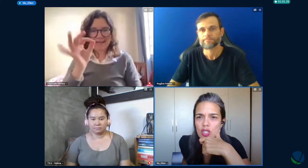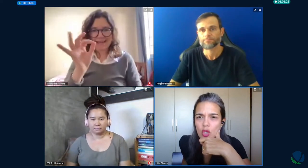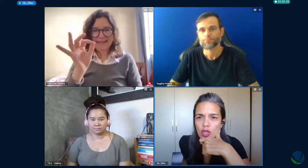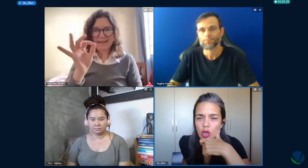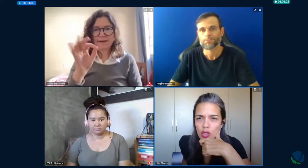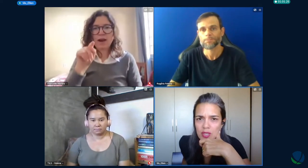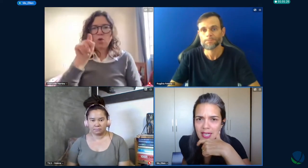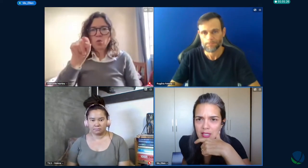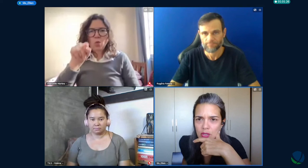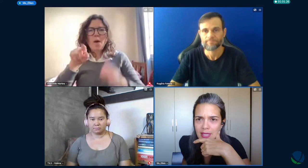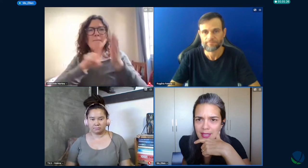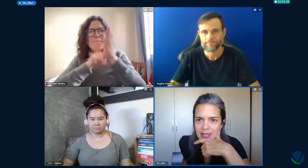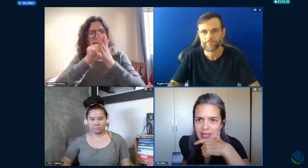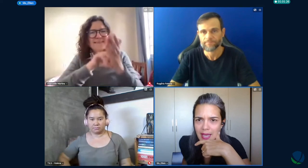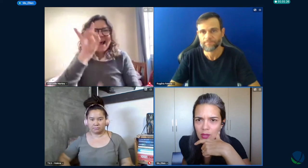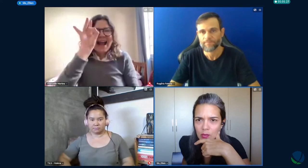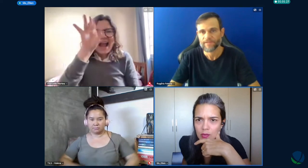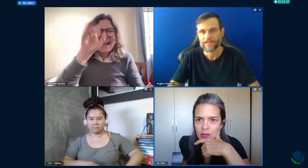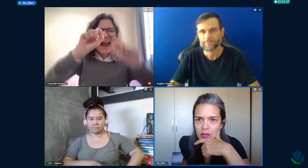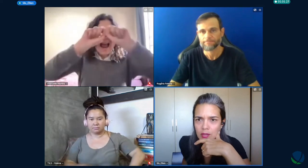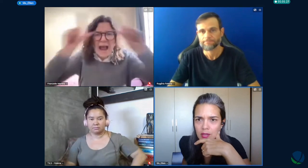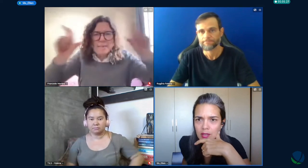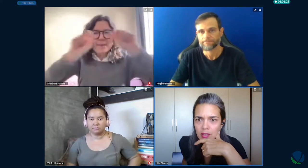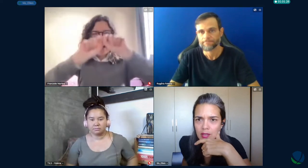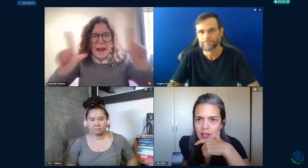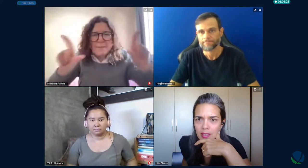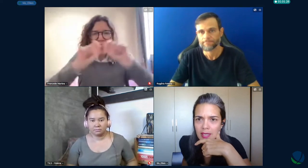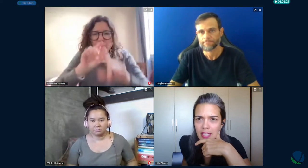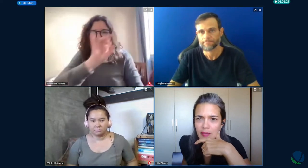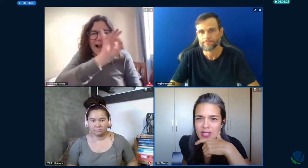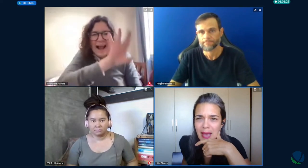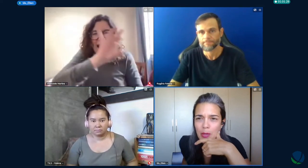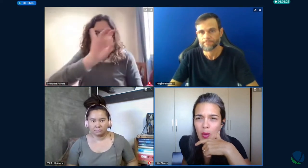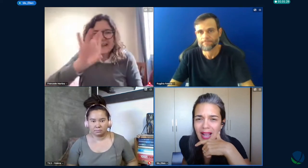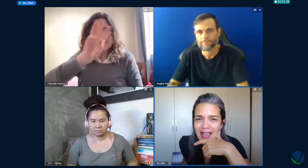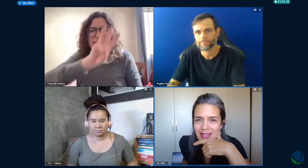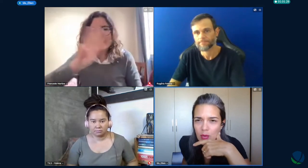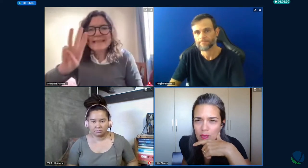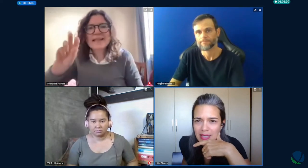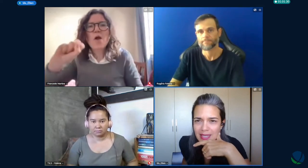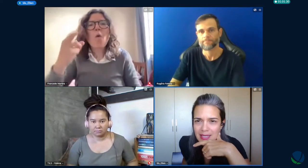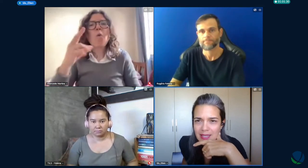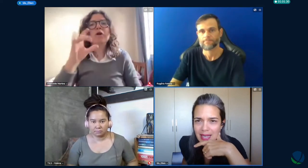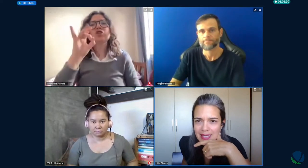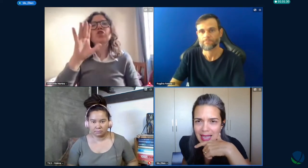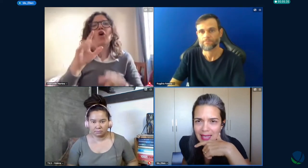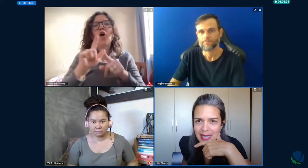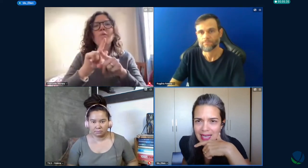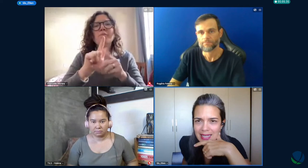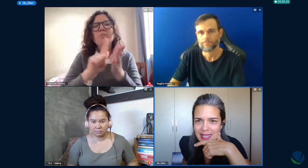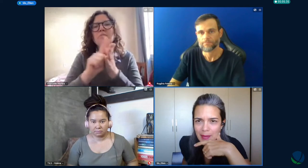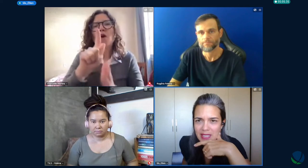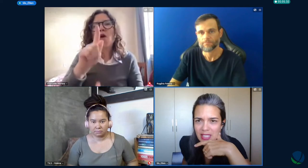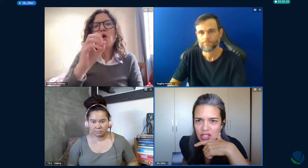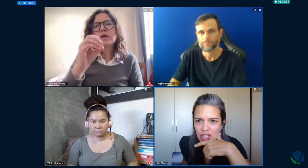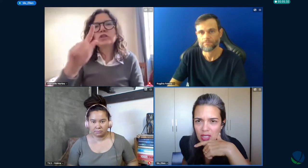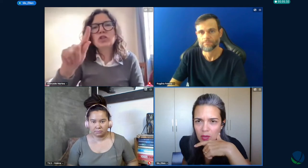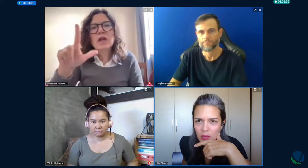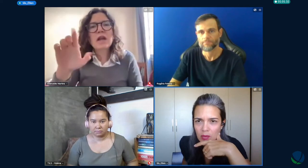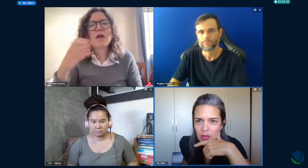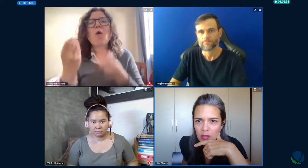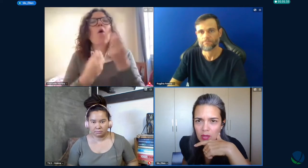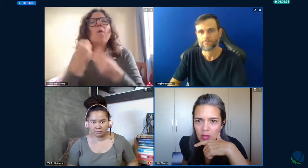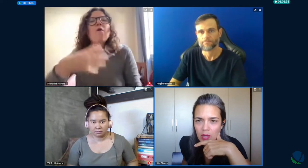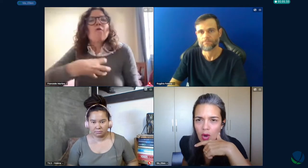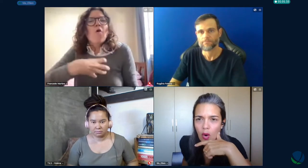Você pesquisou em todos os sites do Detran, certo? E você abriu cada uma das abas que